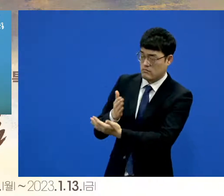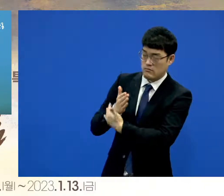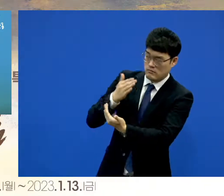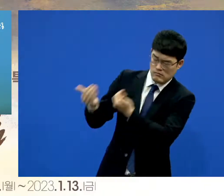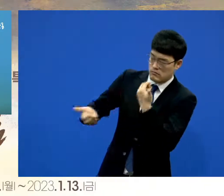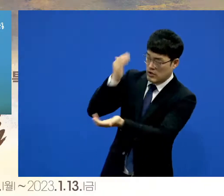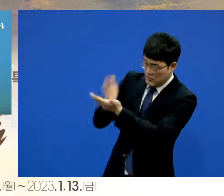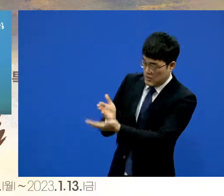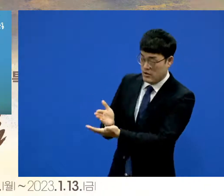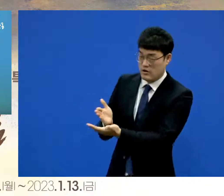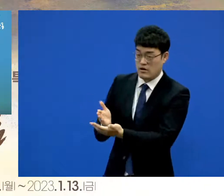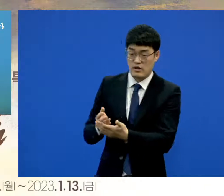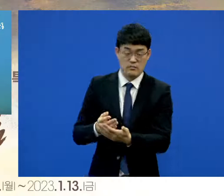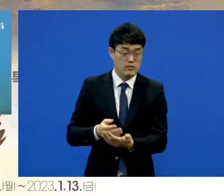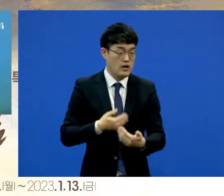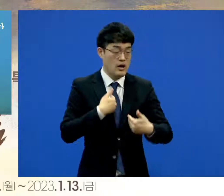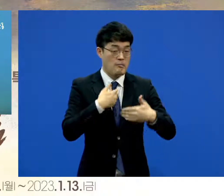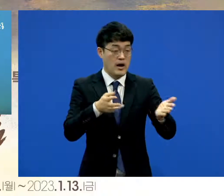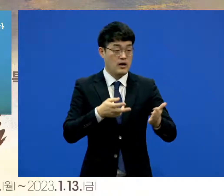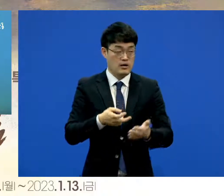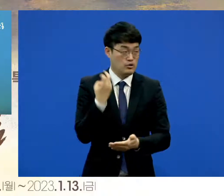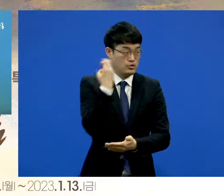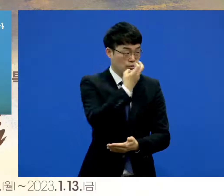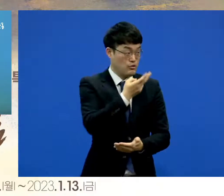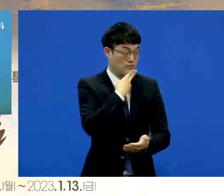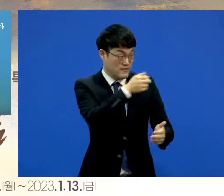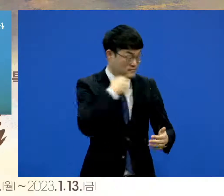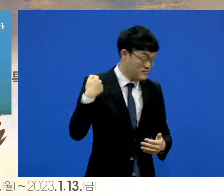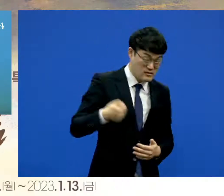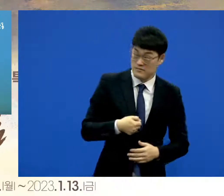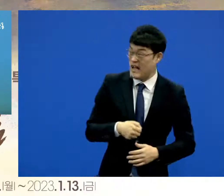뭐 녹화 안 하고 들어갔다는 야단 나고